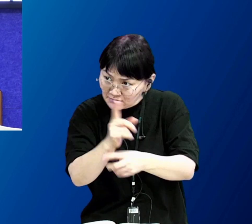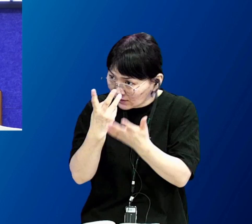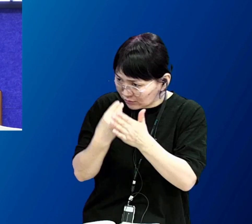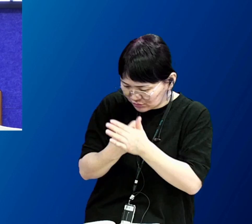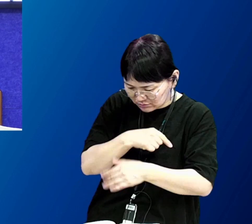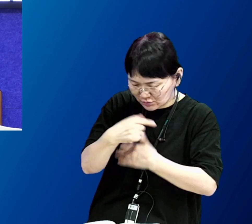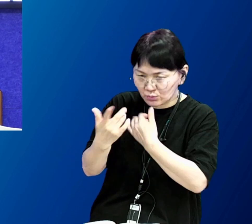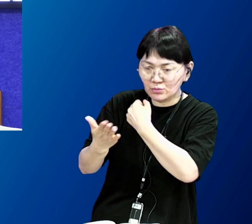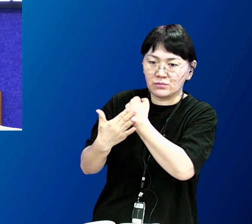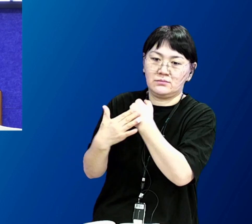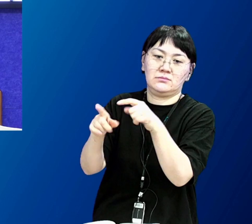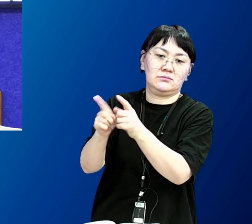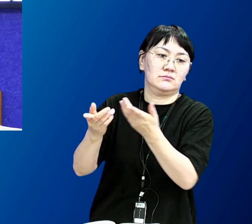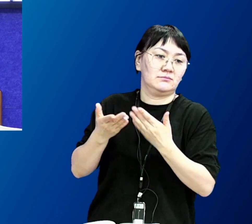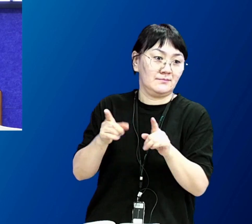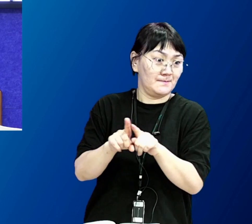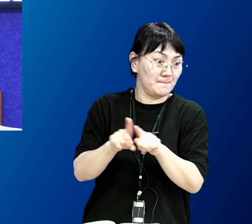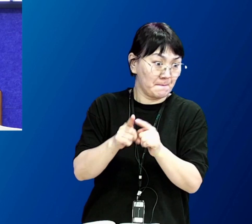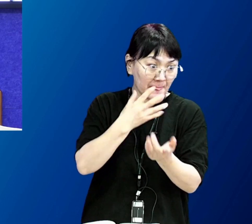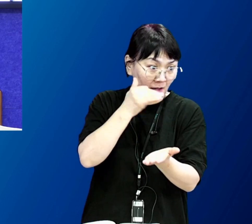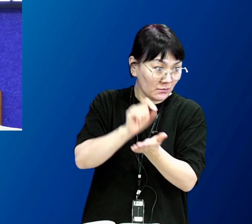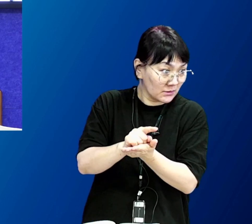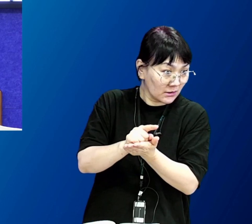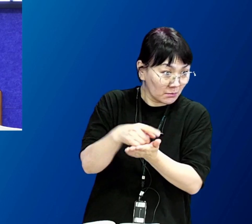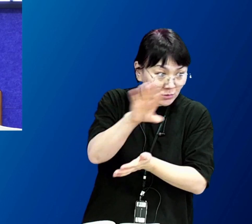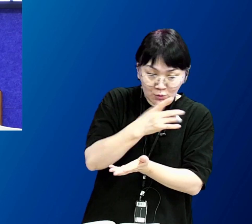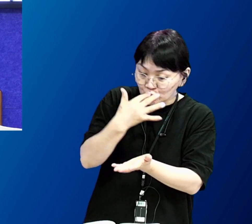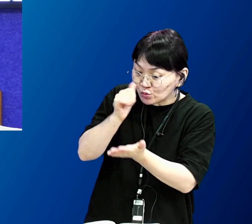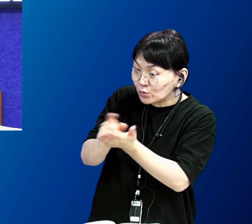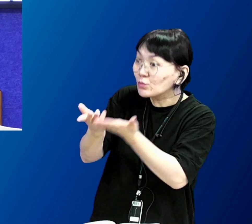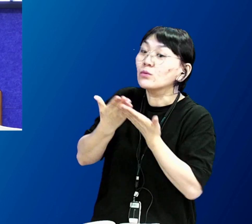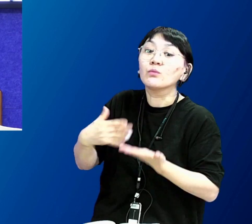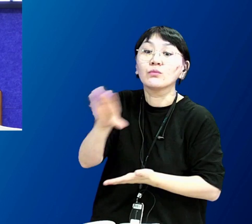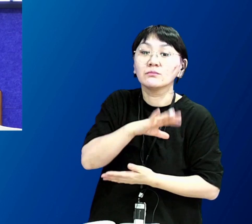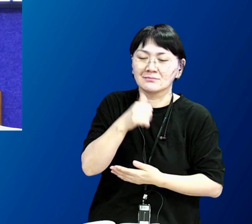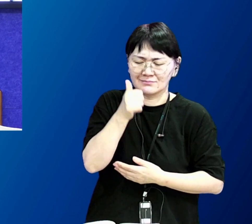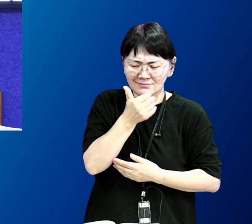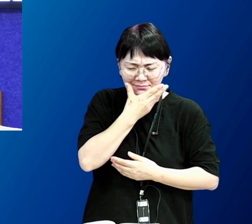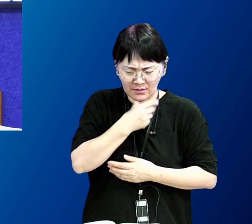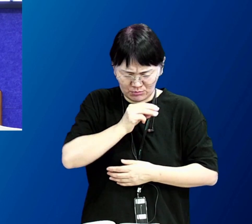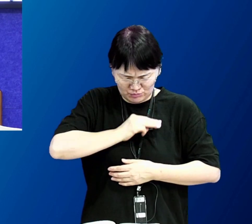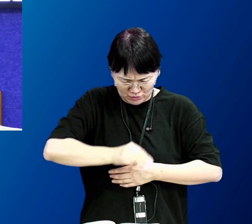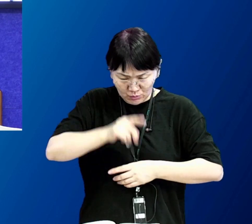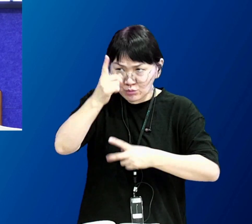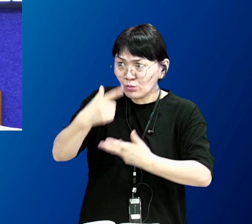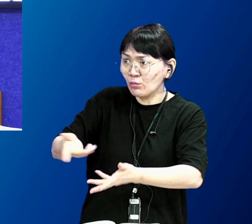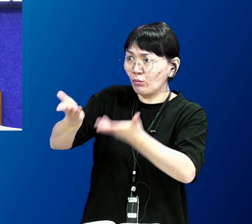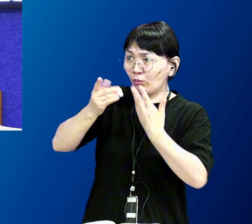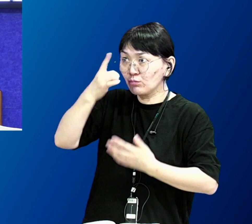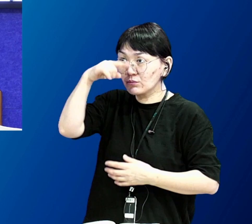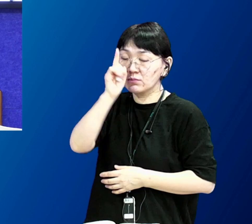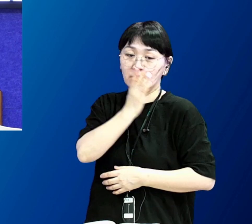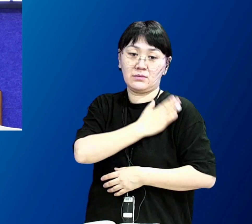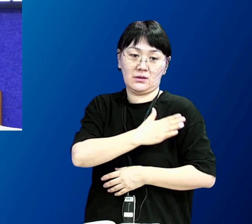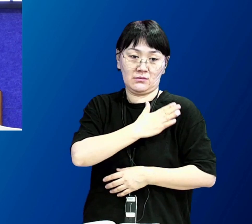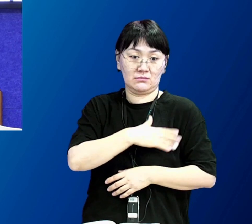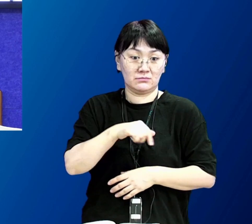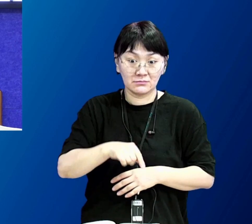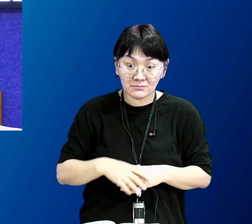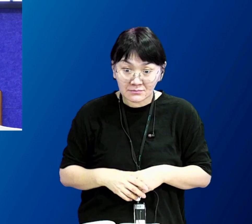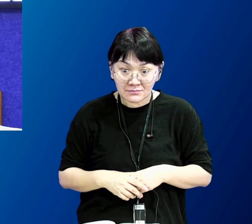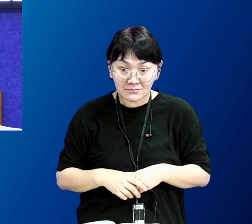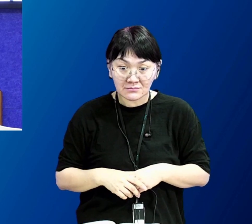байх. Тэр нь эцдээ бидний сайн сайхны төлөө өгсөн бурхны хайр үстэй.